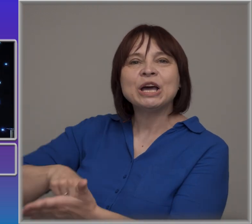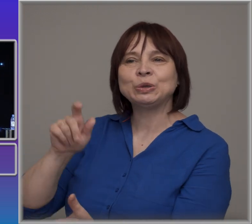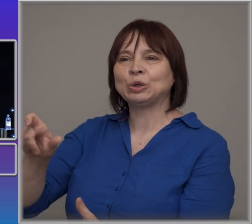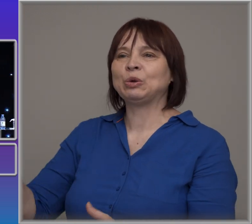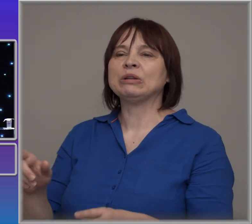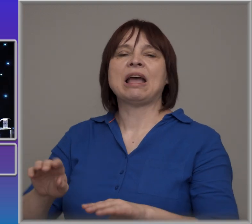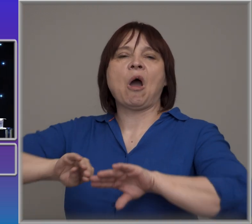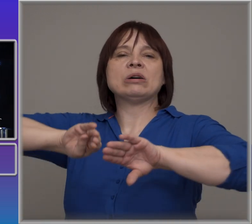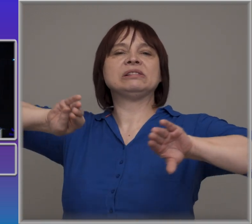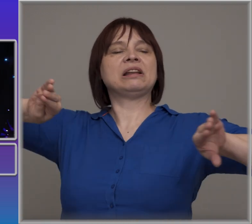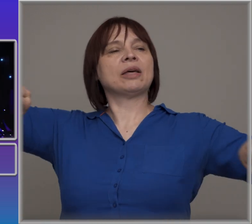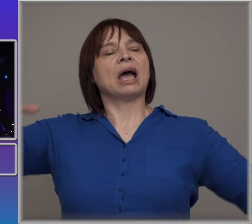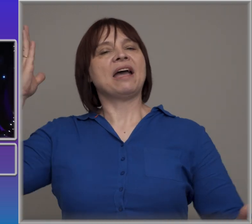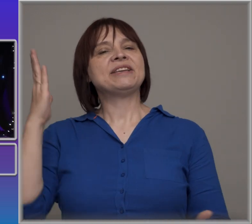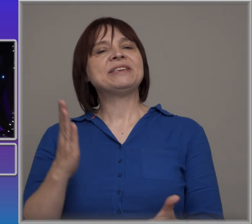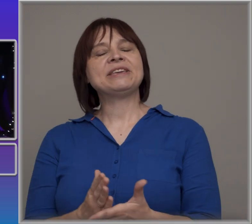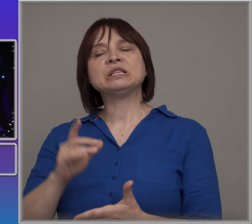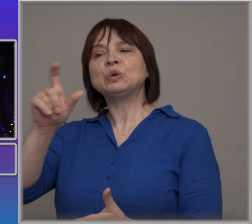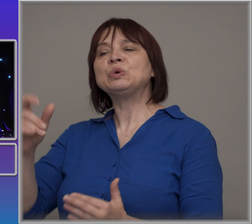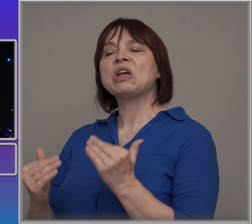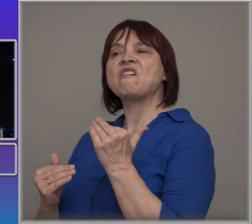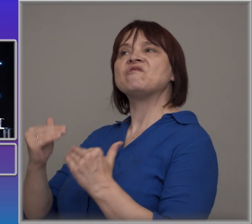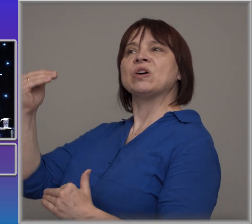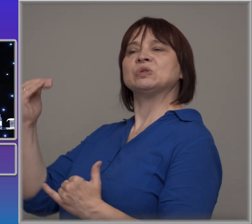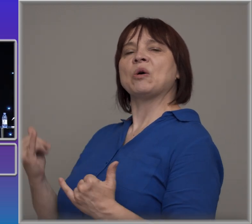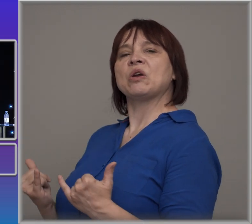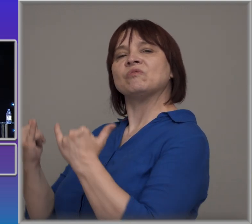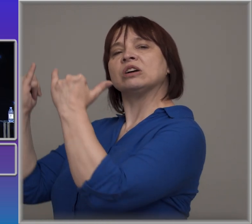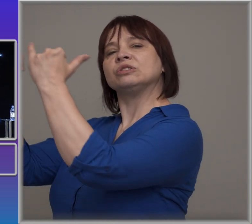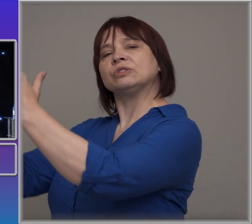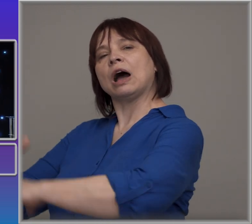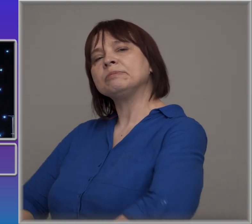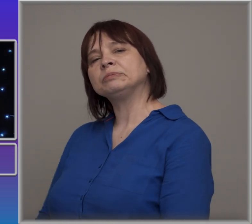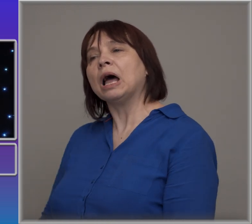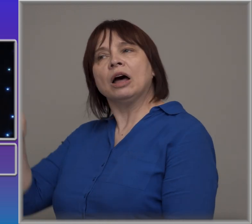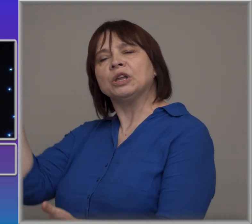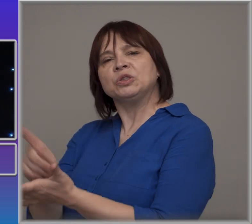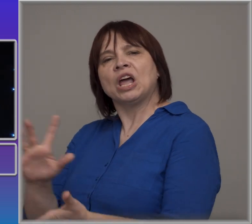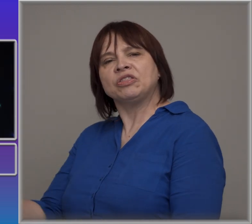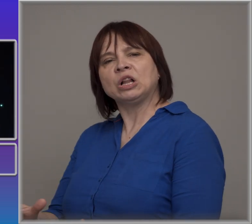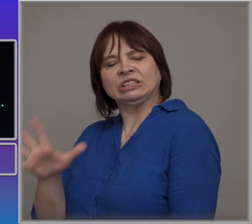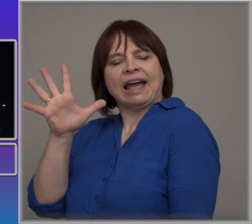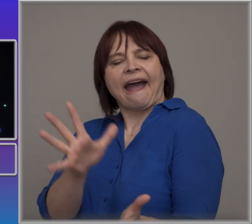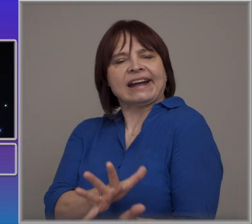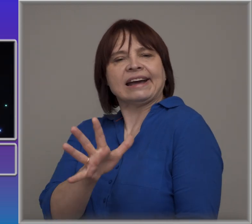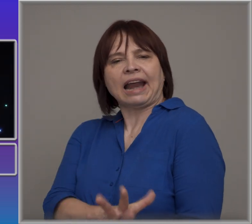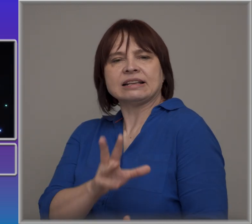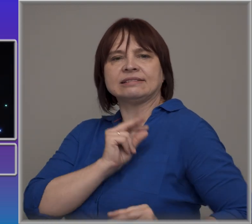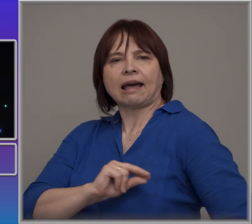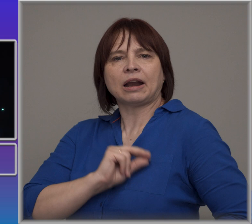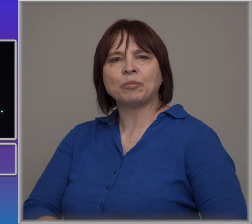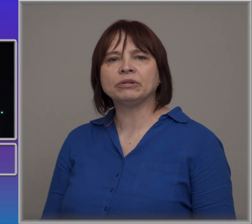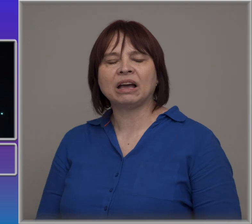такое мышление, которое давлело, которое пришло из языческих мифологий. Братья и сестры,